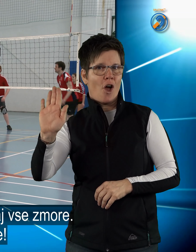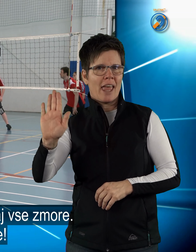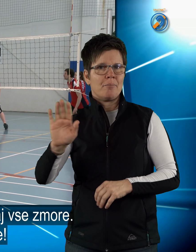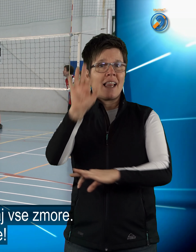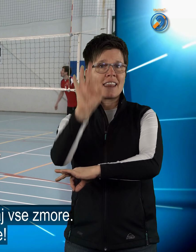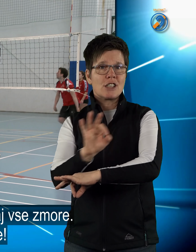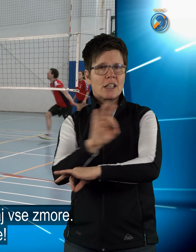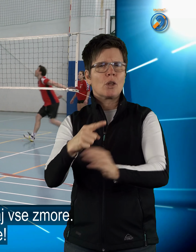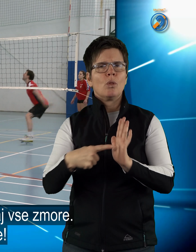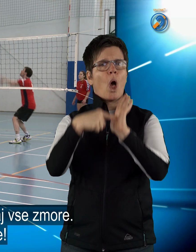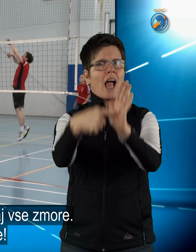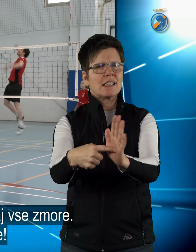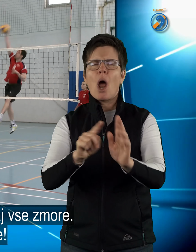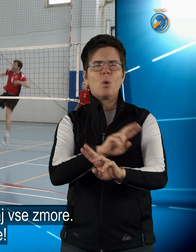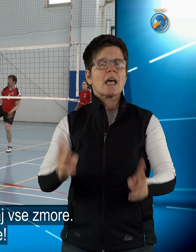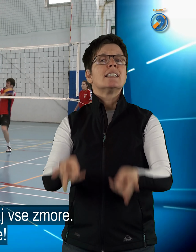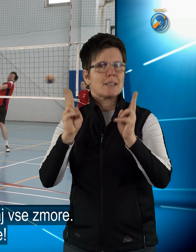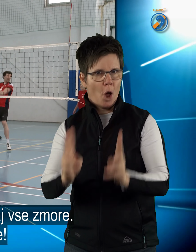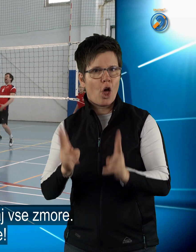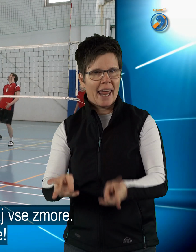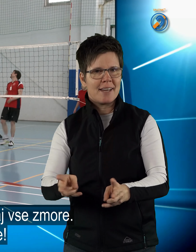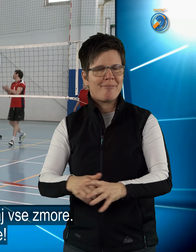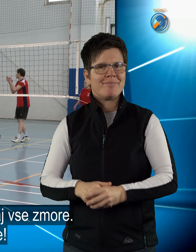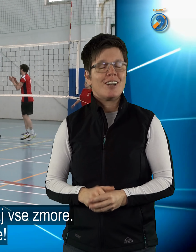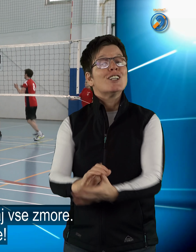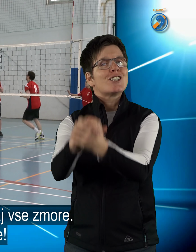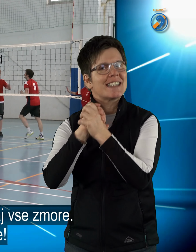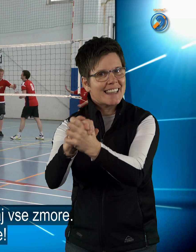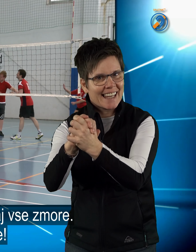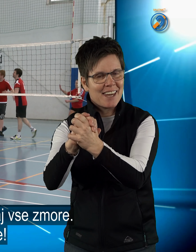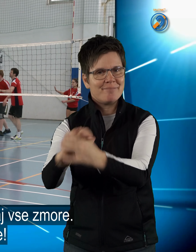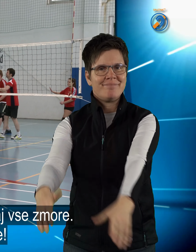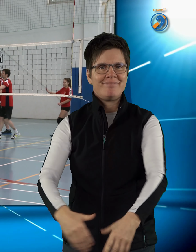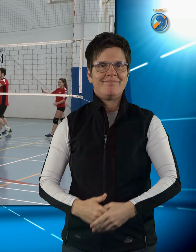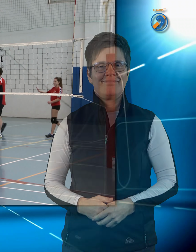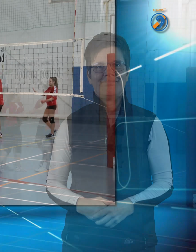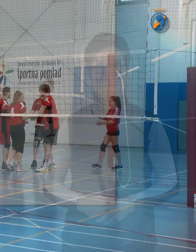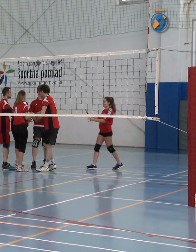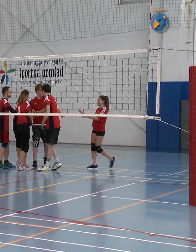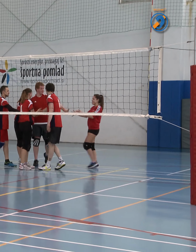načrte in dokazal, kaj vse zmore. Čestitke.